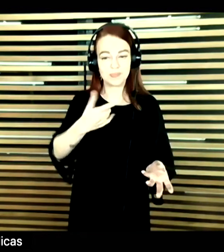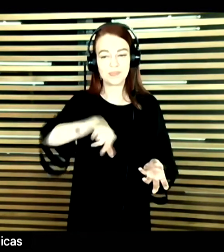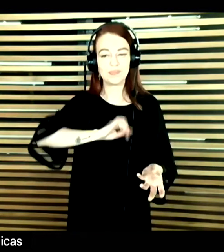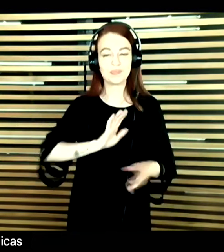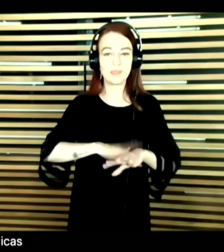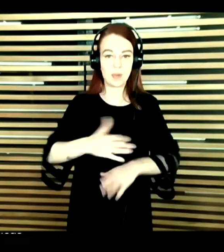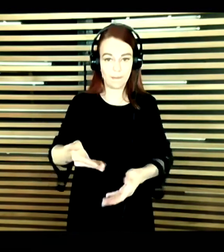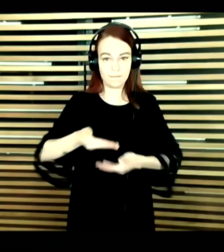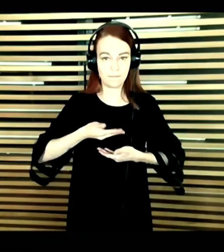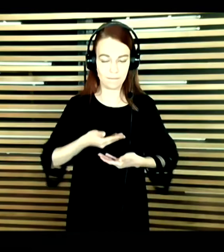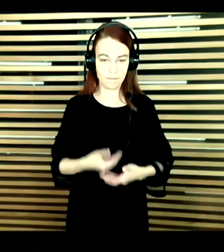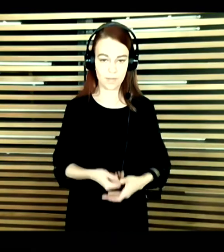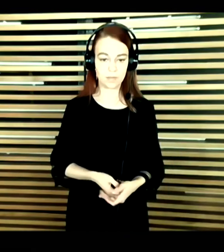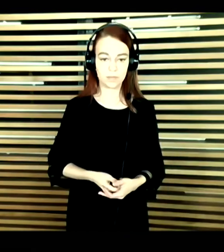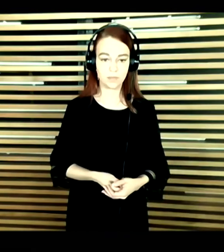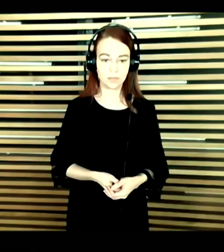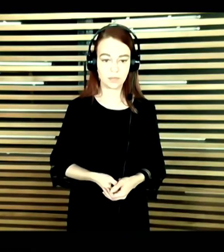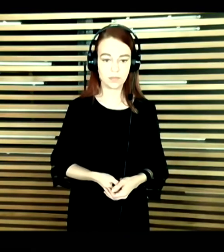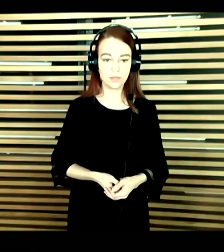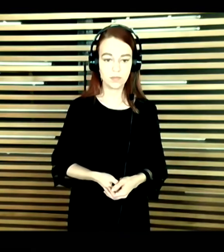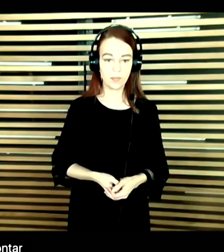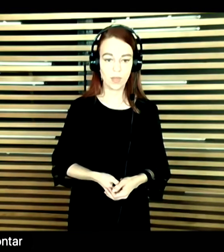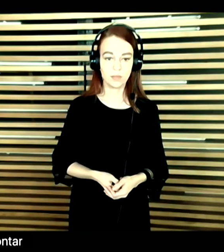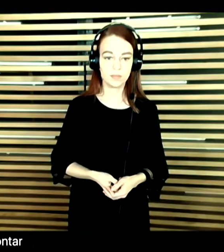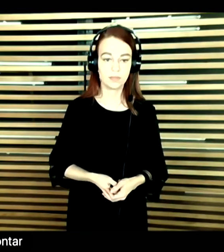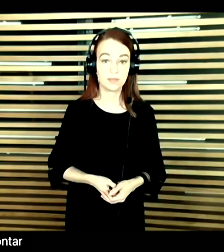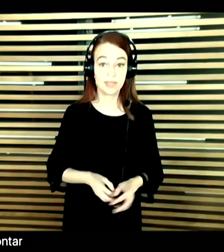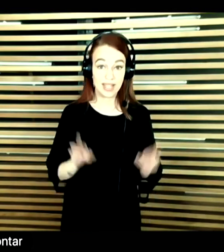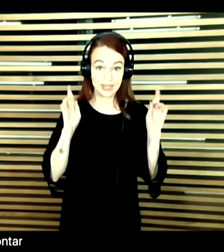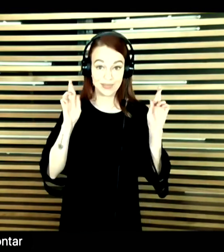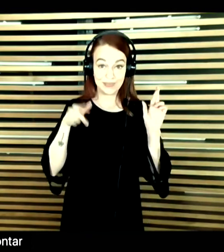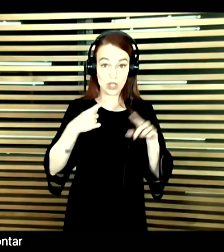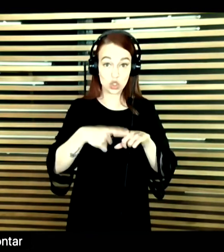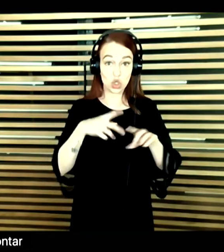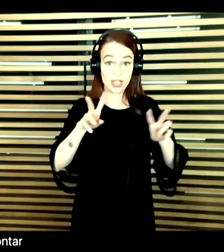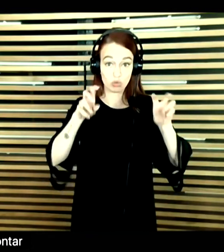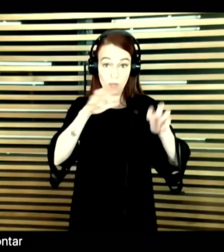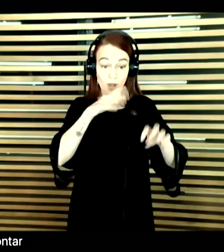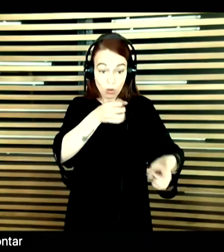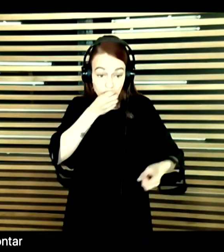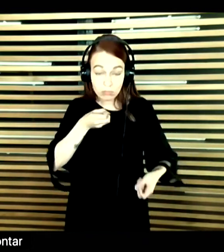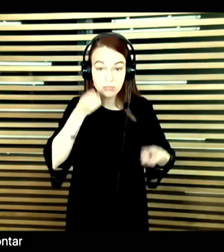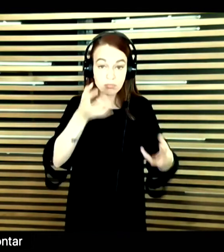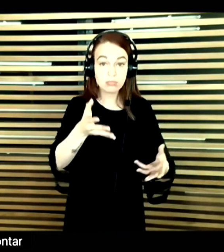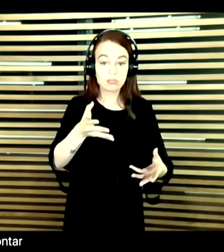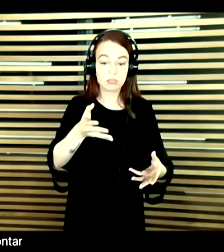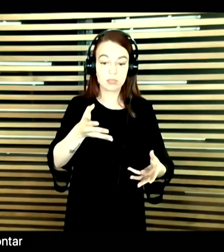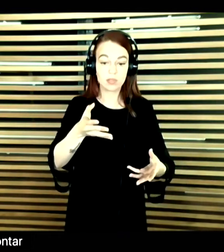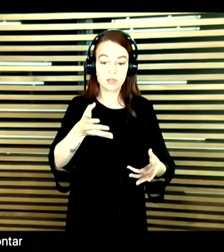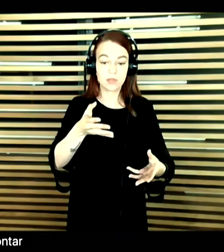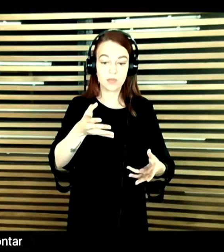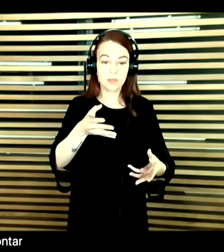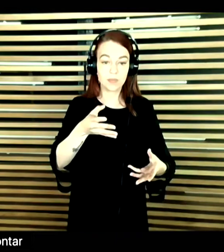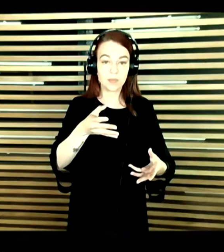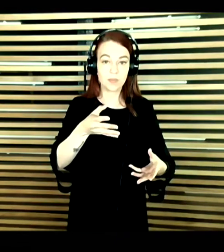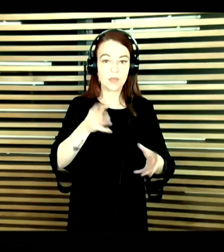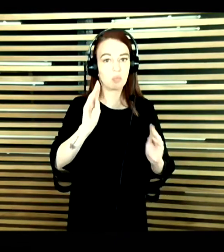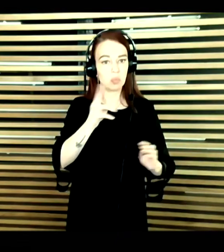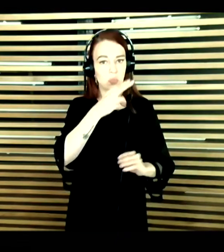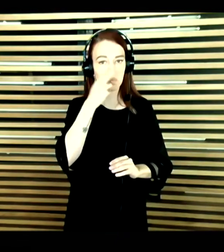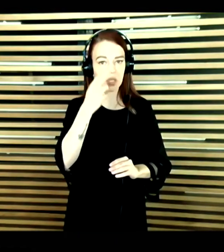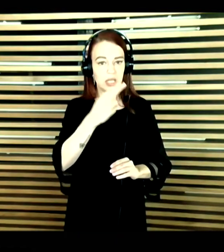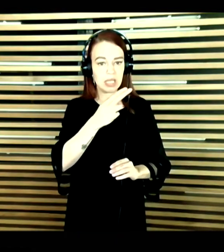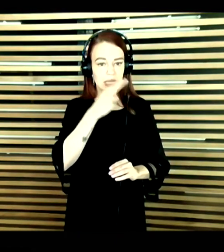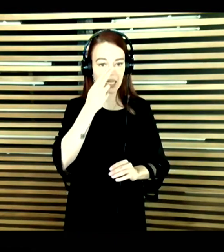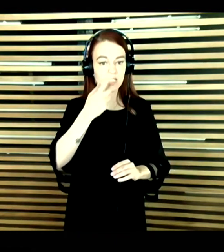complicidad. Espero que estas novedades que os trasladamos hayan suscitado vuestro interés y esperamos